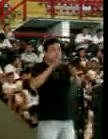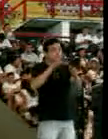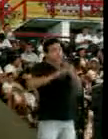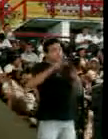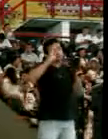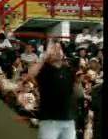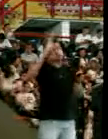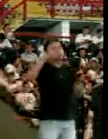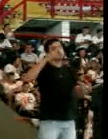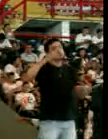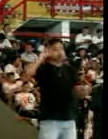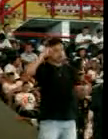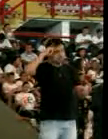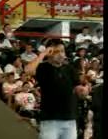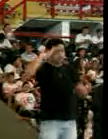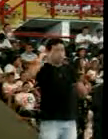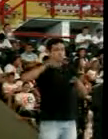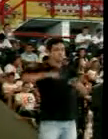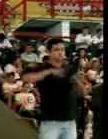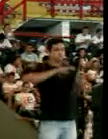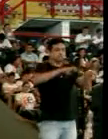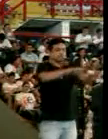criar gado.